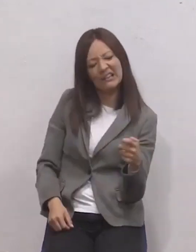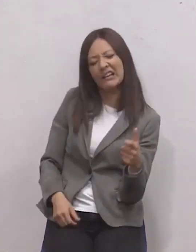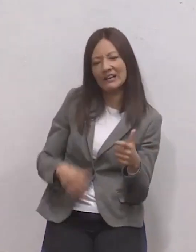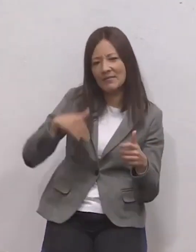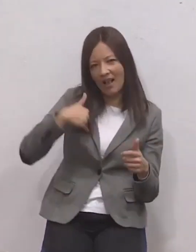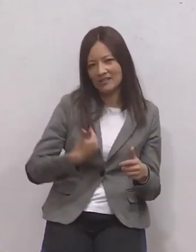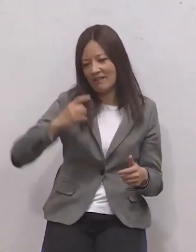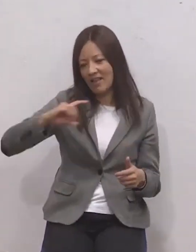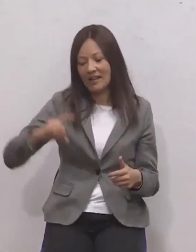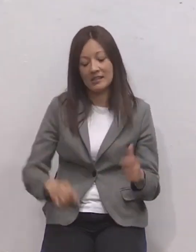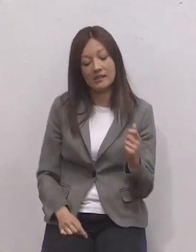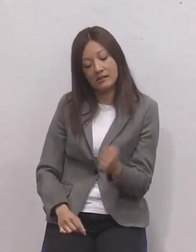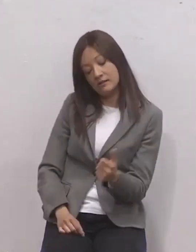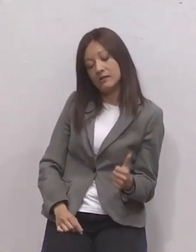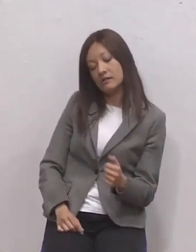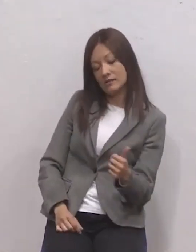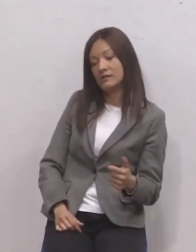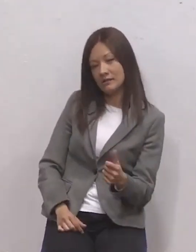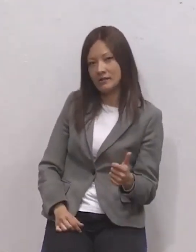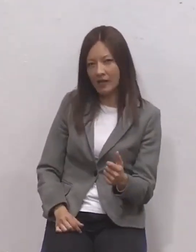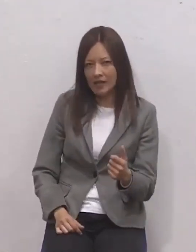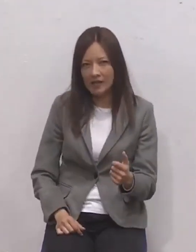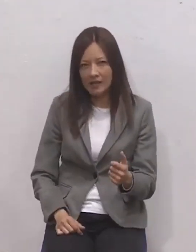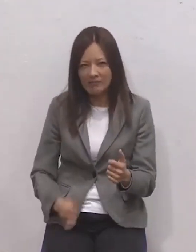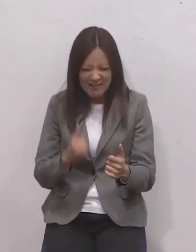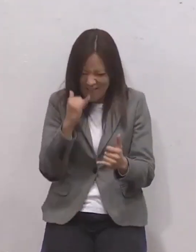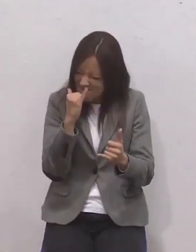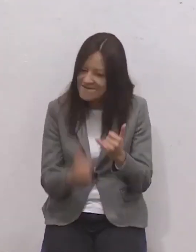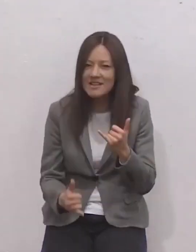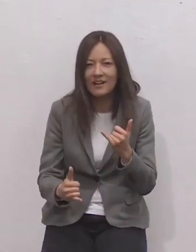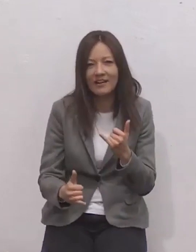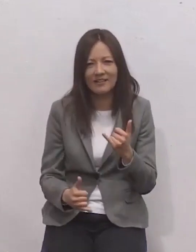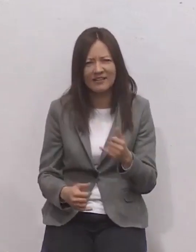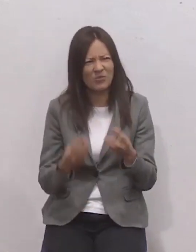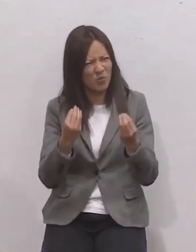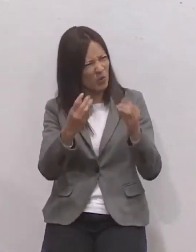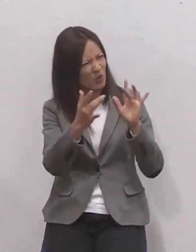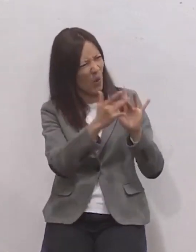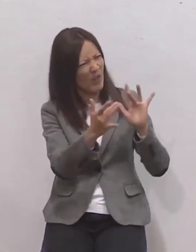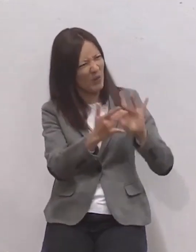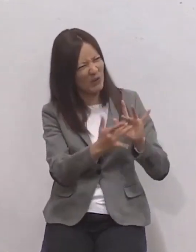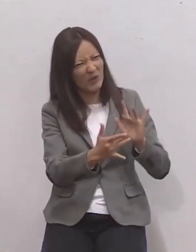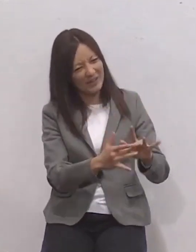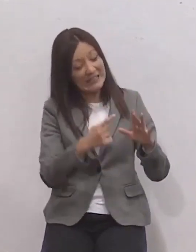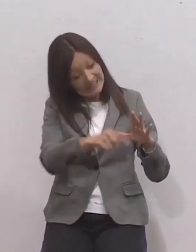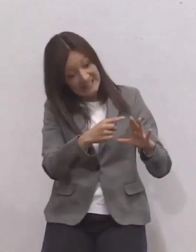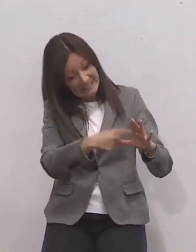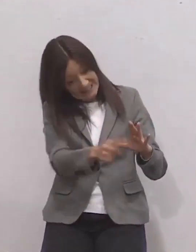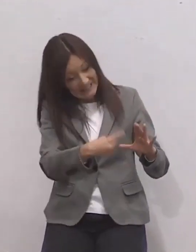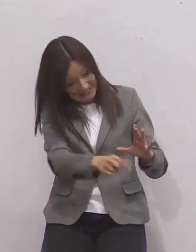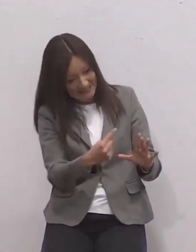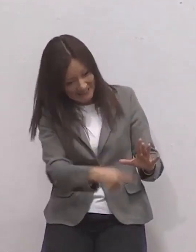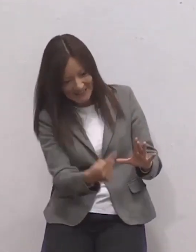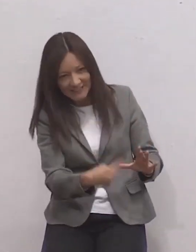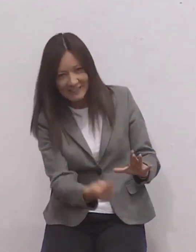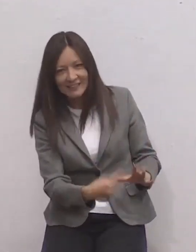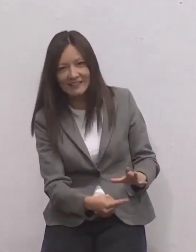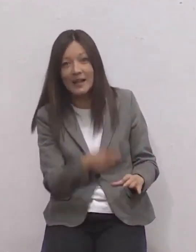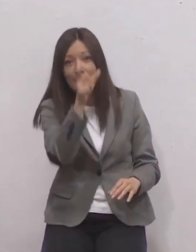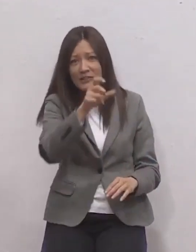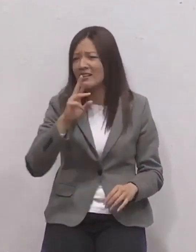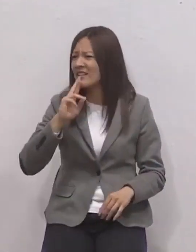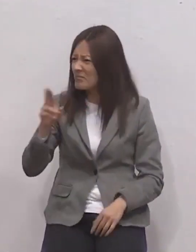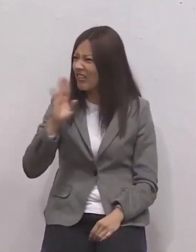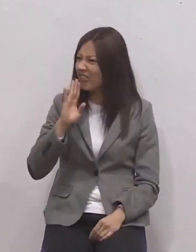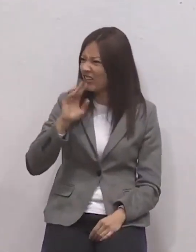ahí porque ya no aguantaba. Pero hasta que no llegaba al final, yo no sé por qué tengo tantos contactos y le daba. Y hay gente que me